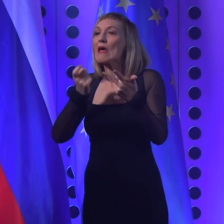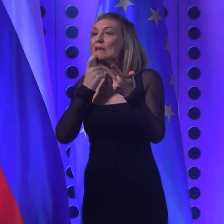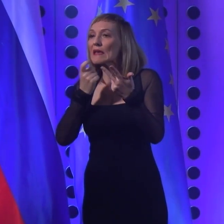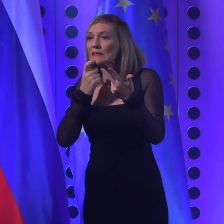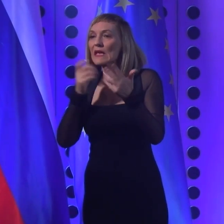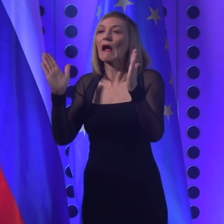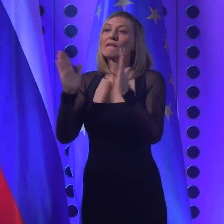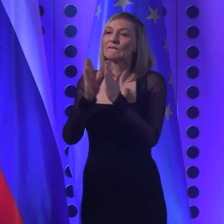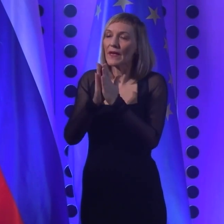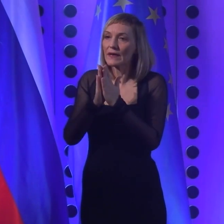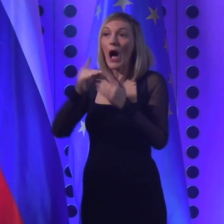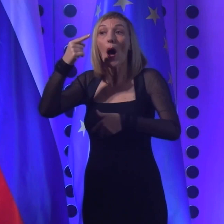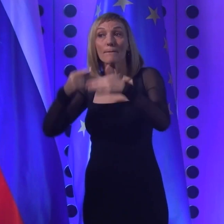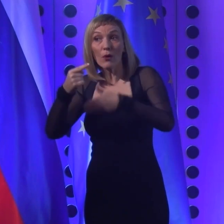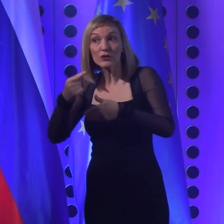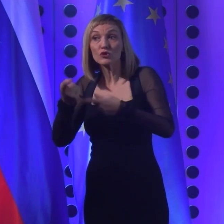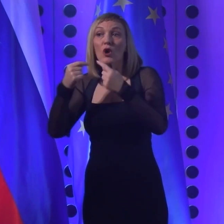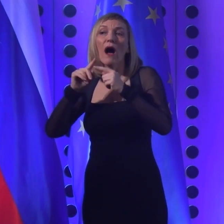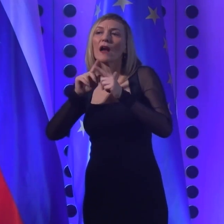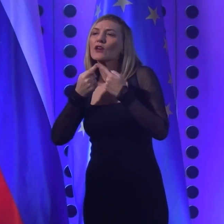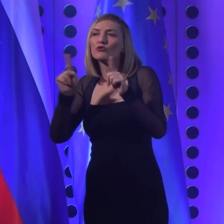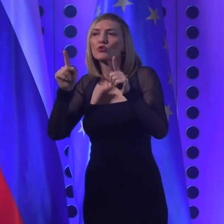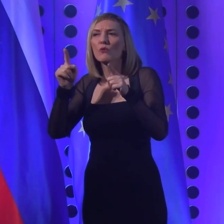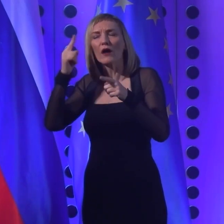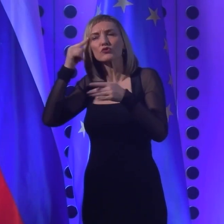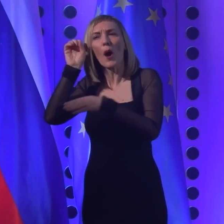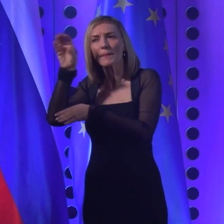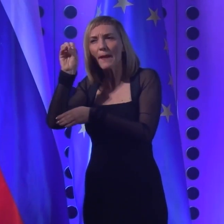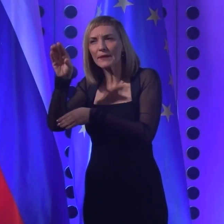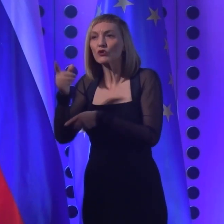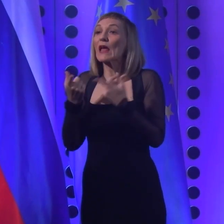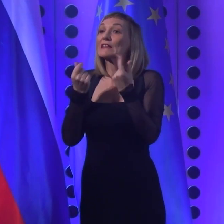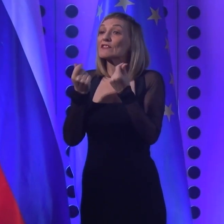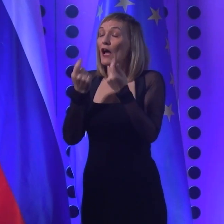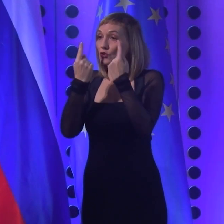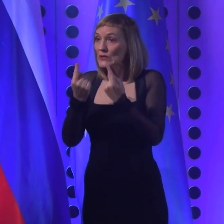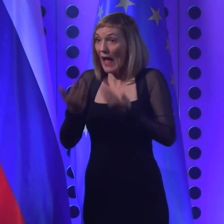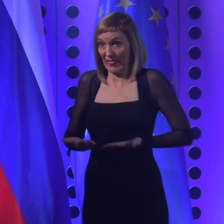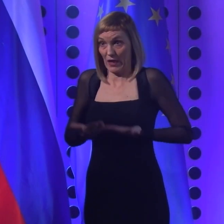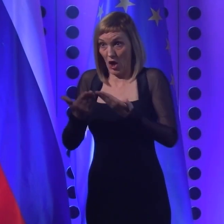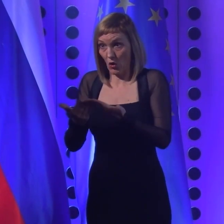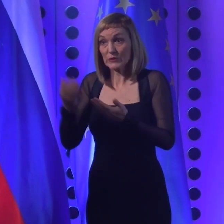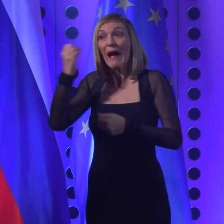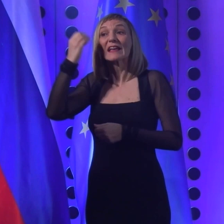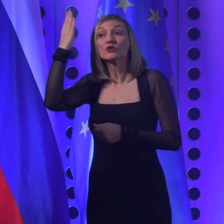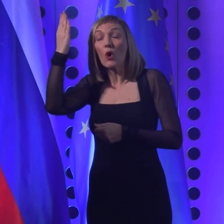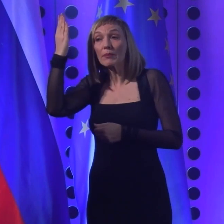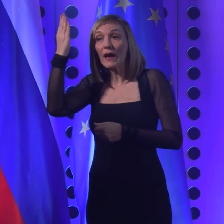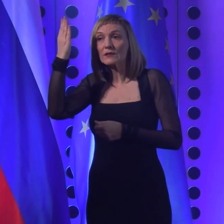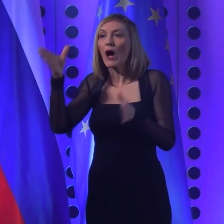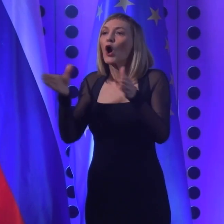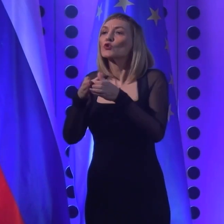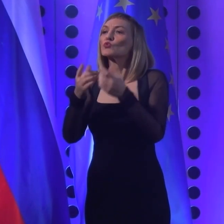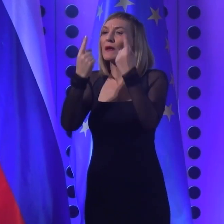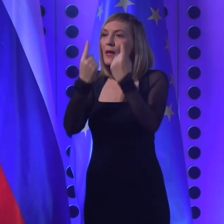jezik, vero, politično ali drugo prepričanje, gmotno stanje, rojstvo, izobrazbo,